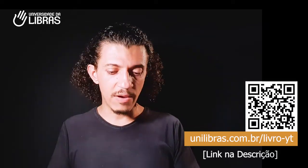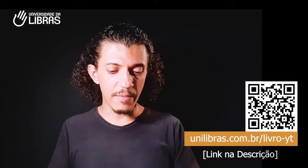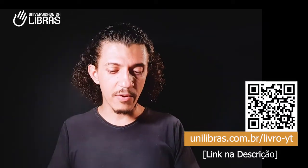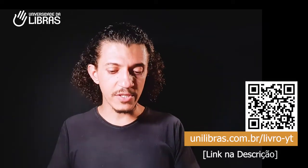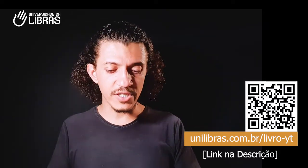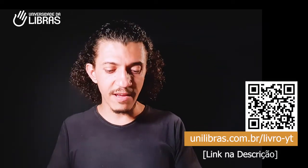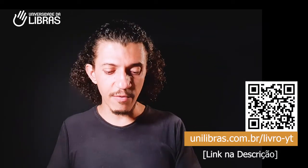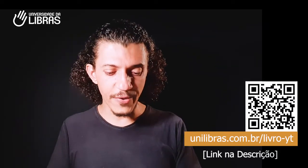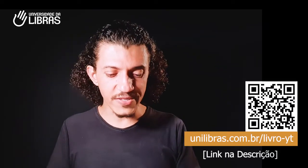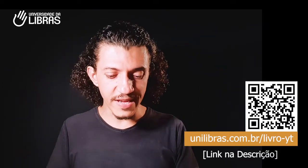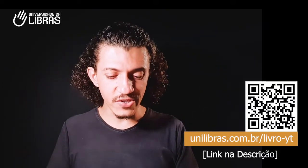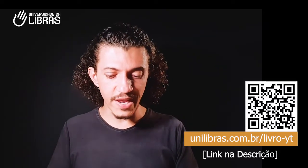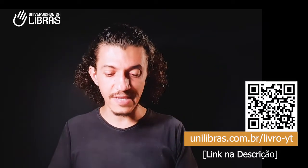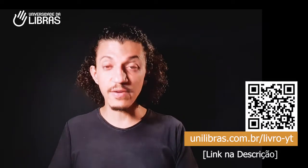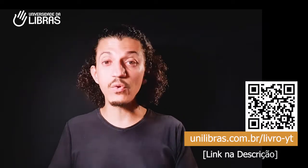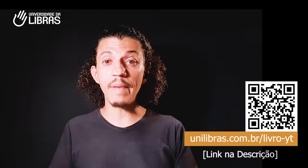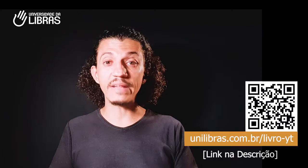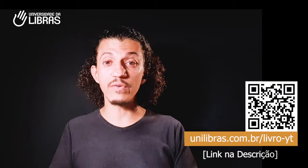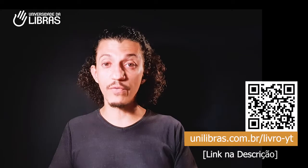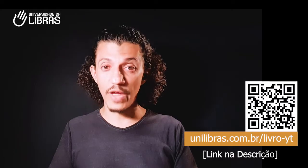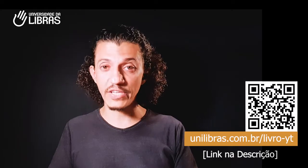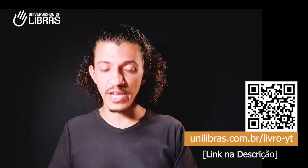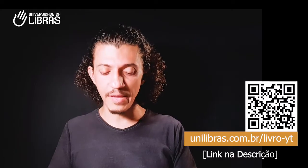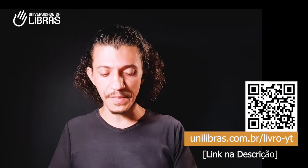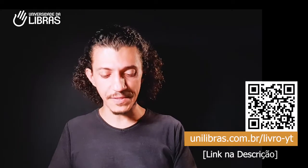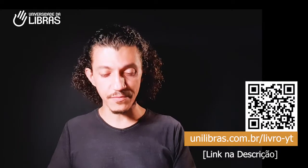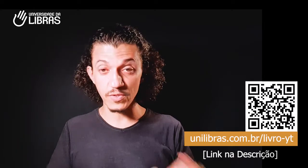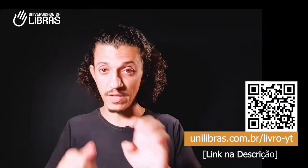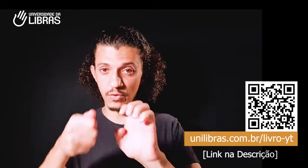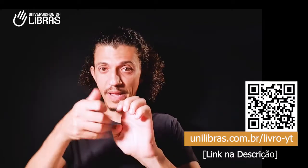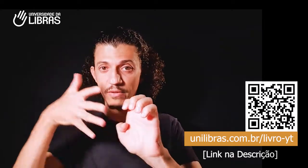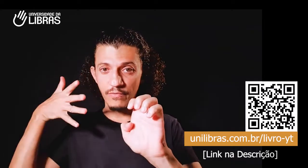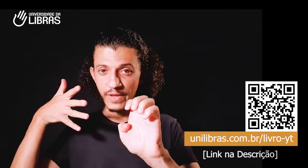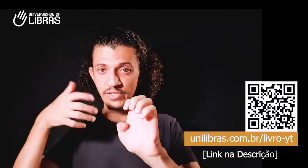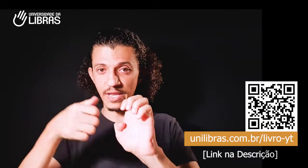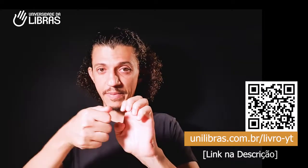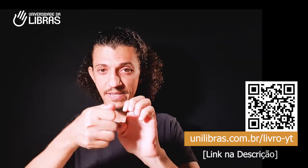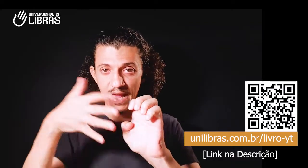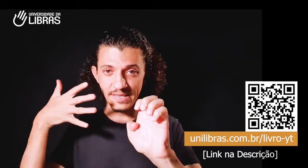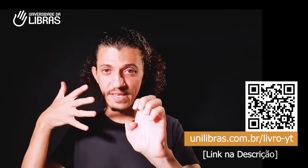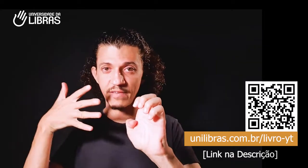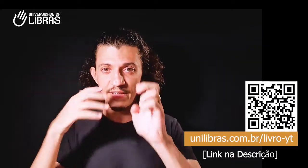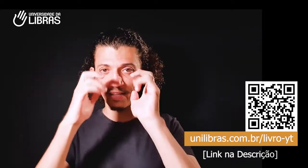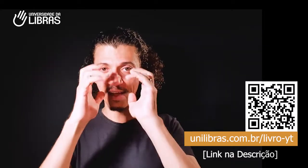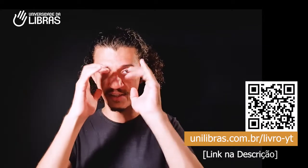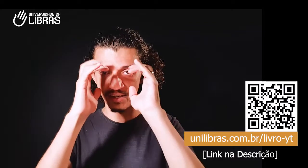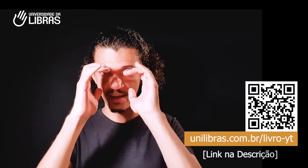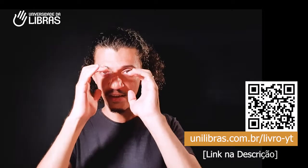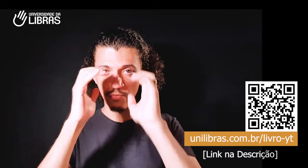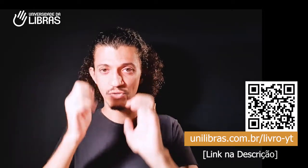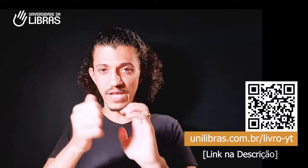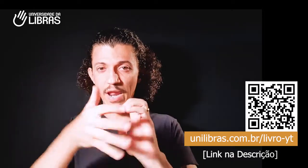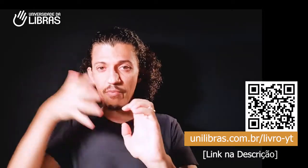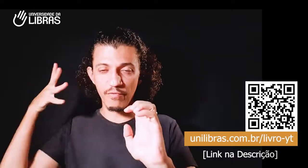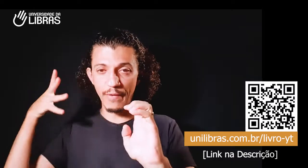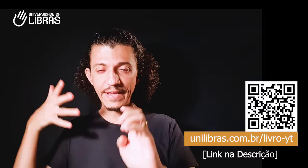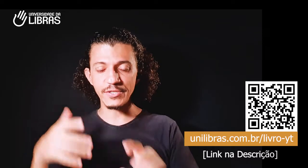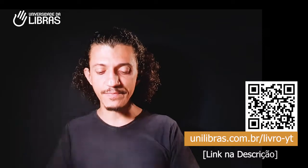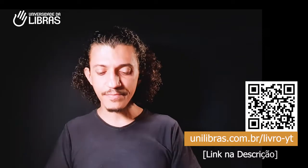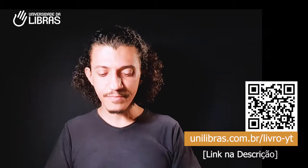mesmo quando a gente fala um processo de criação do método fluência livre no final do método frente livre é assim dignidade cérebro cliente